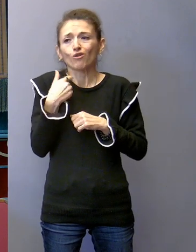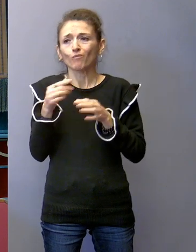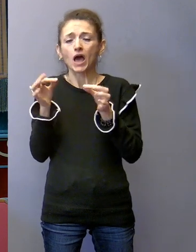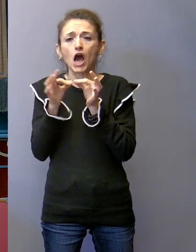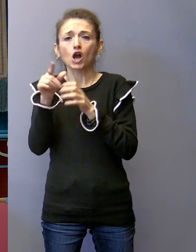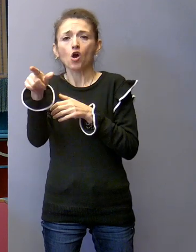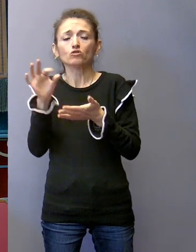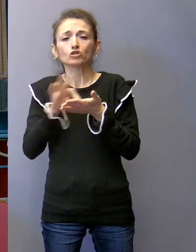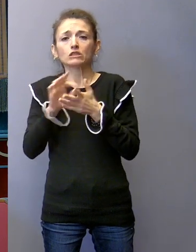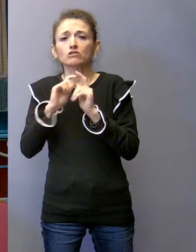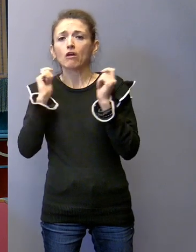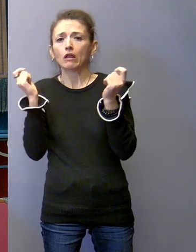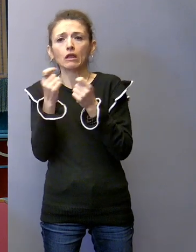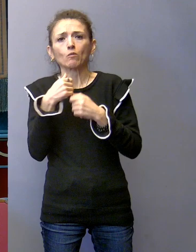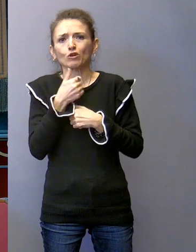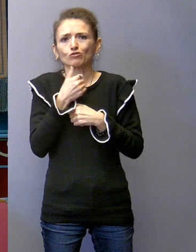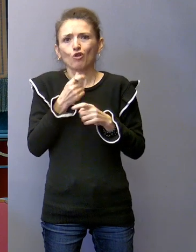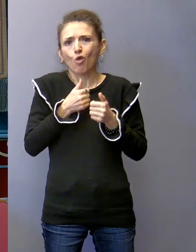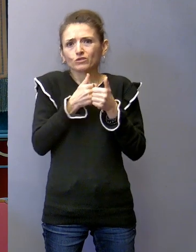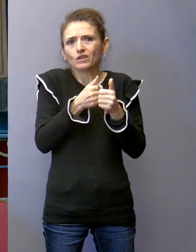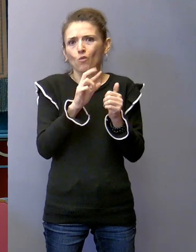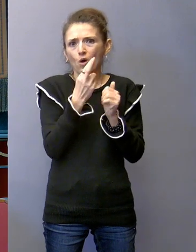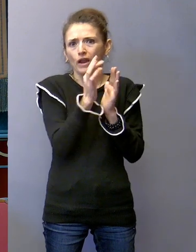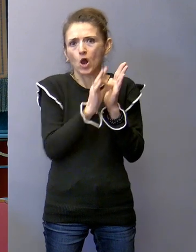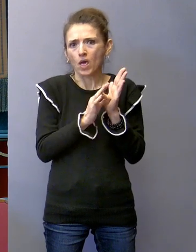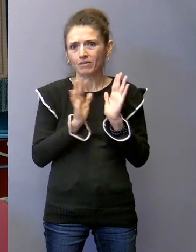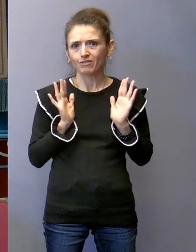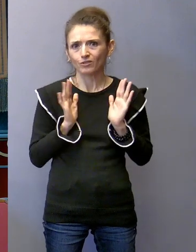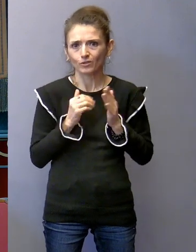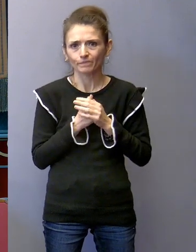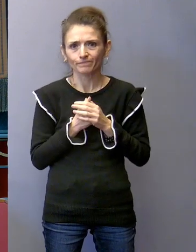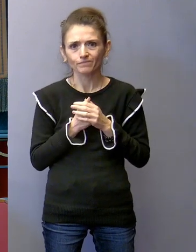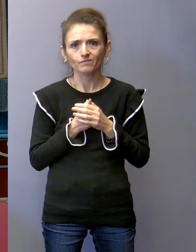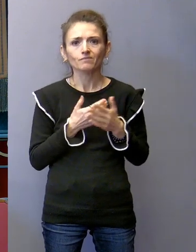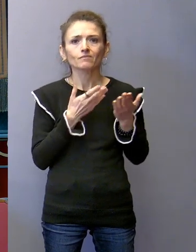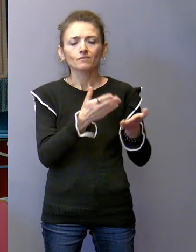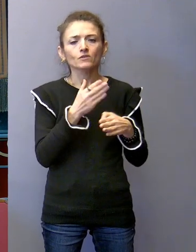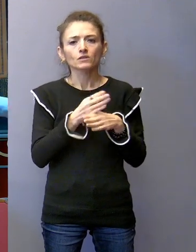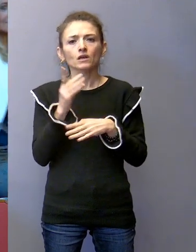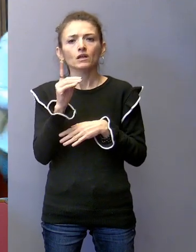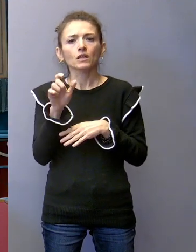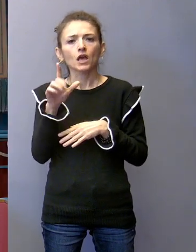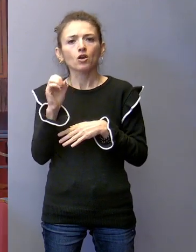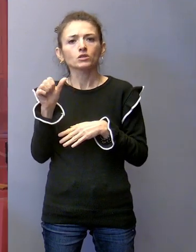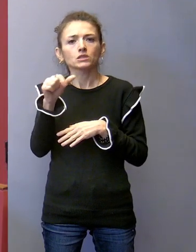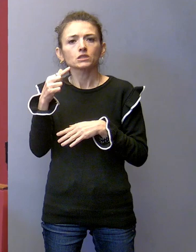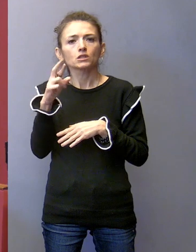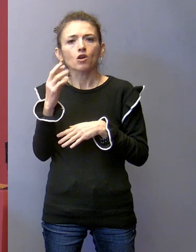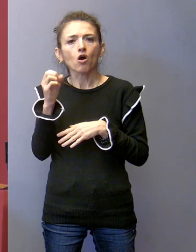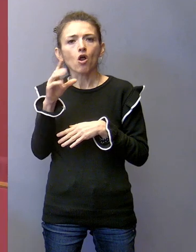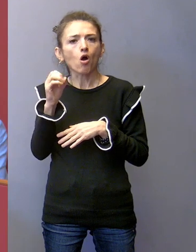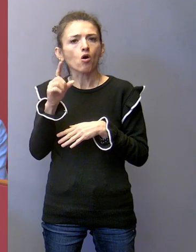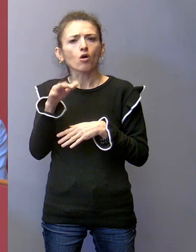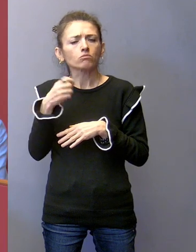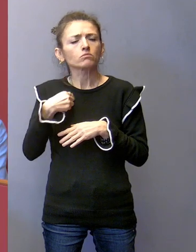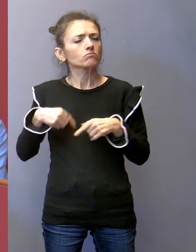regolamento per carità prego consigliere dello strologo e grazie Anch'io sulla questa questione